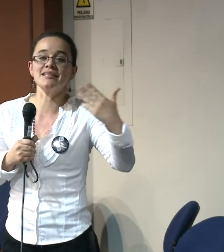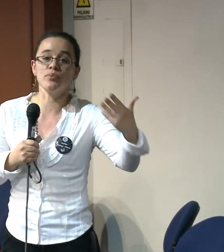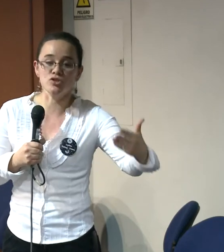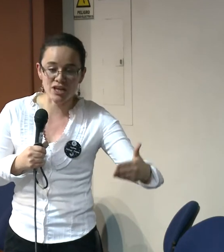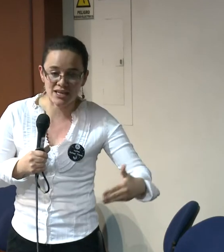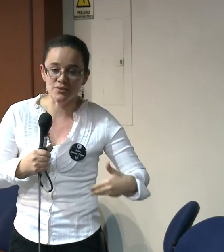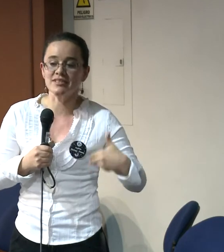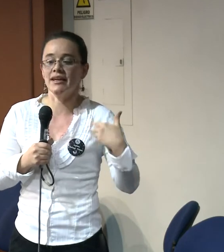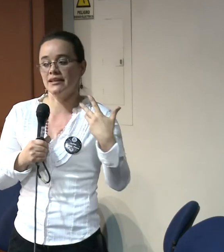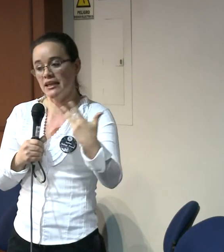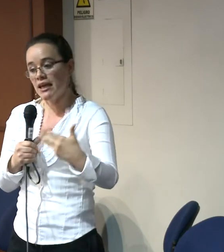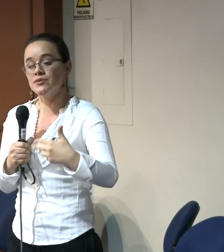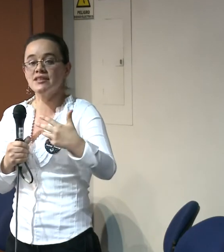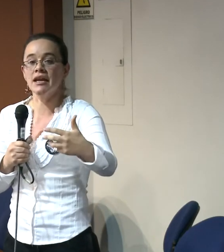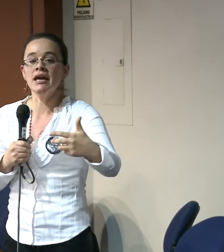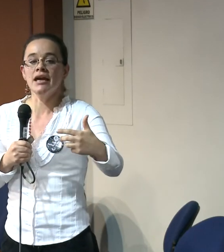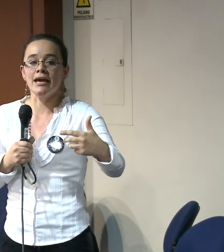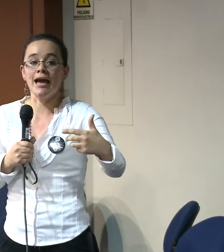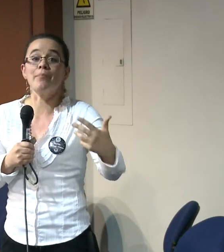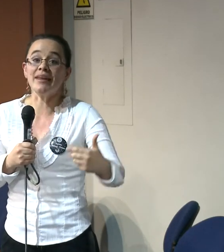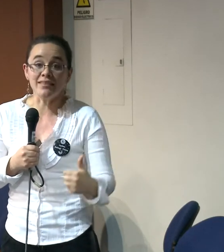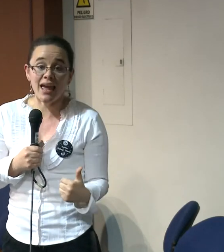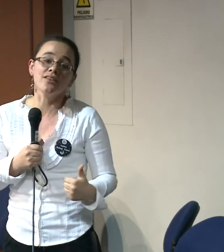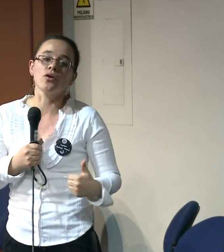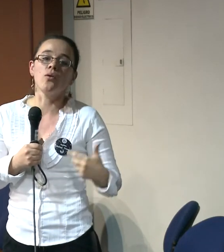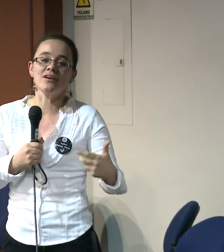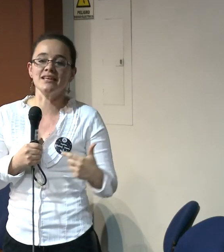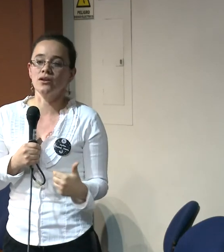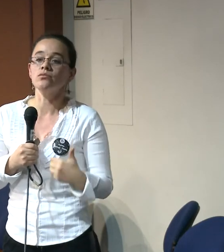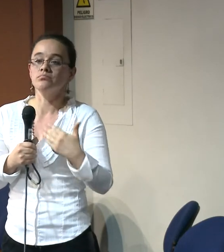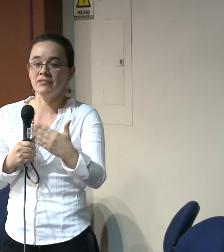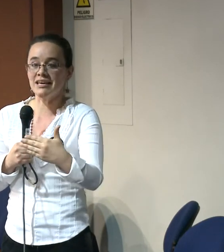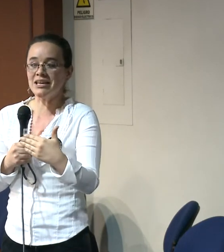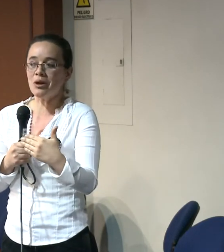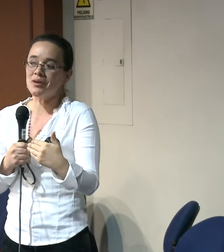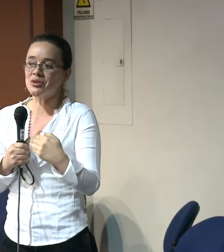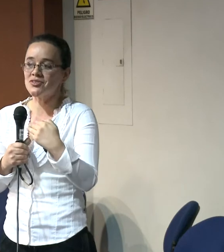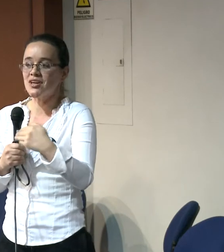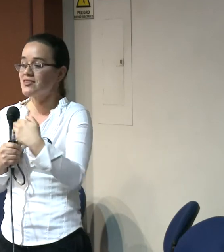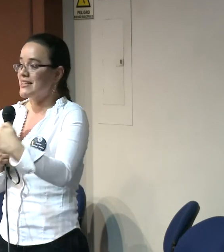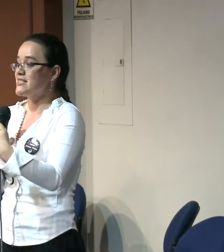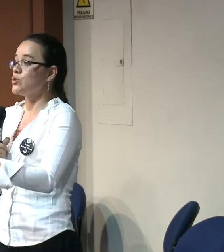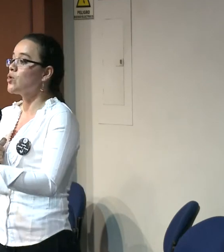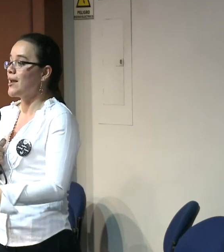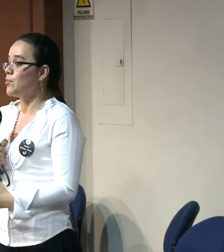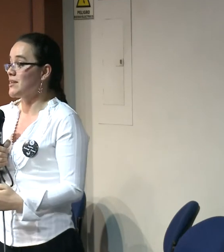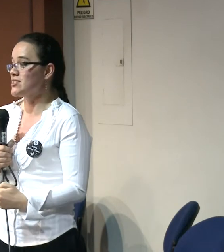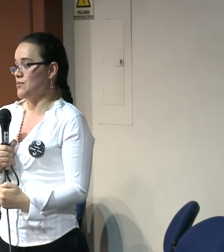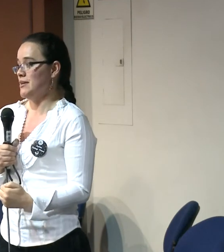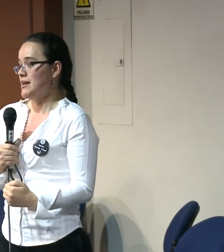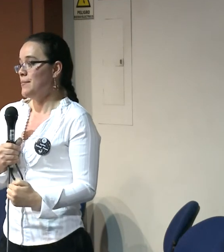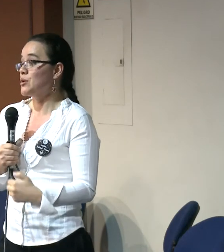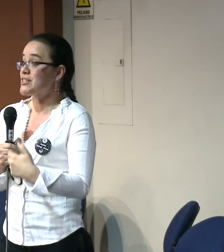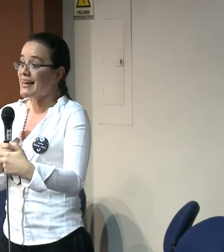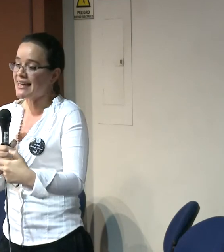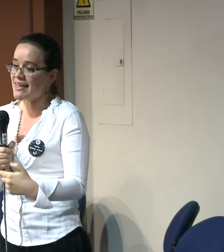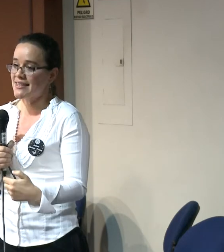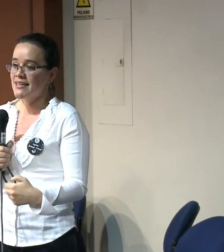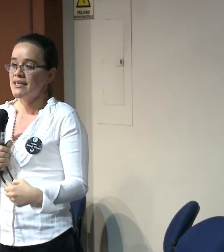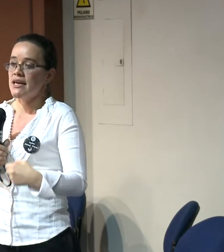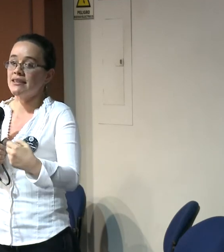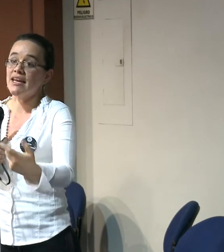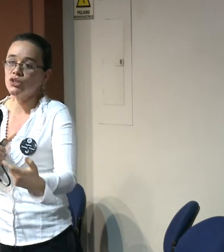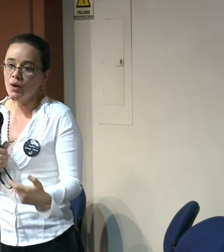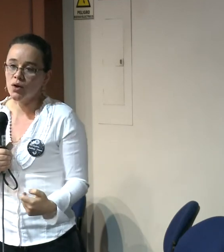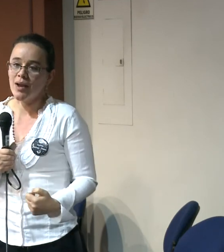están en ese proceso, están adquiriendo, están aprendiendo cómo hacerlo, y lo más bonito es que lo están haciendo con la población, pero se